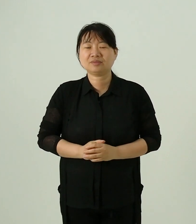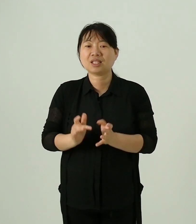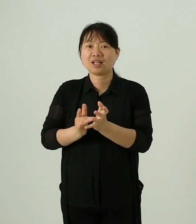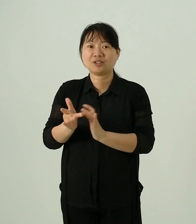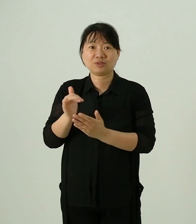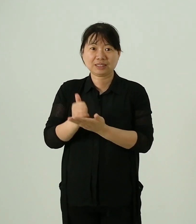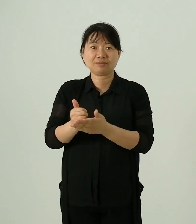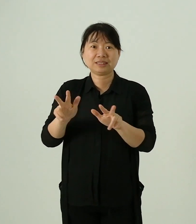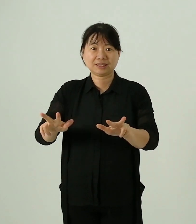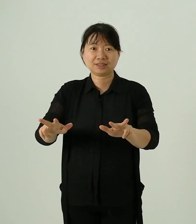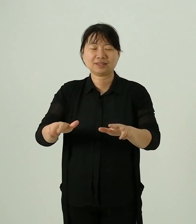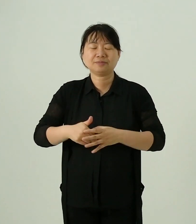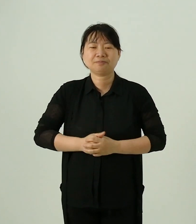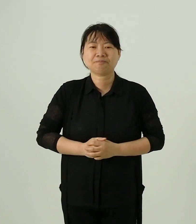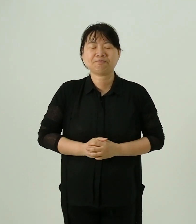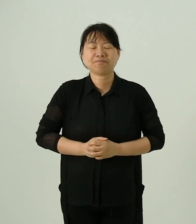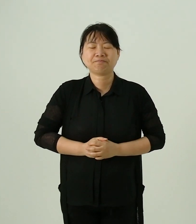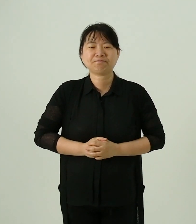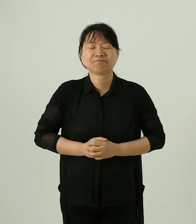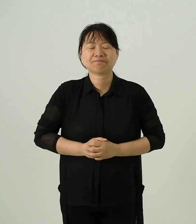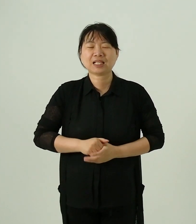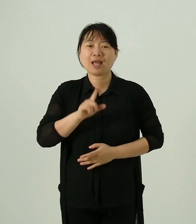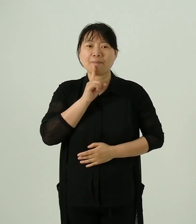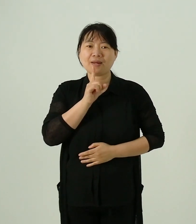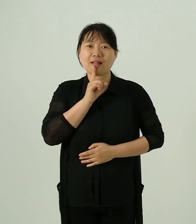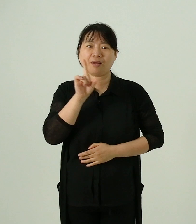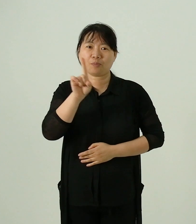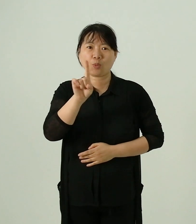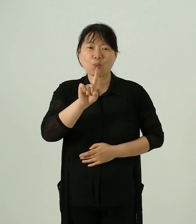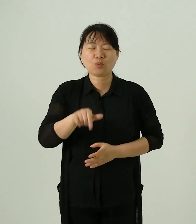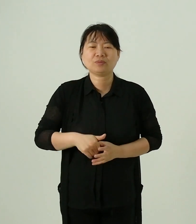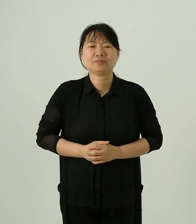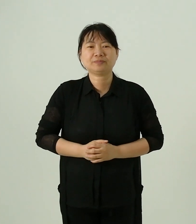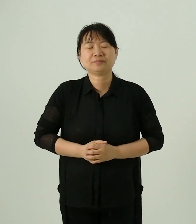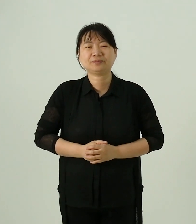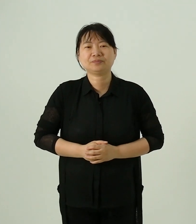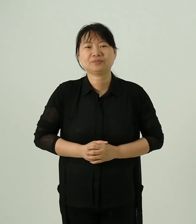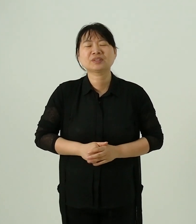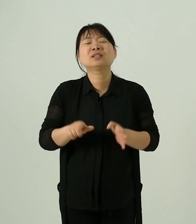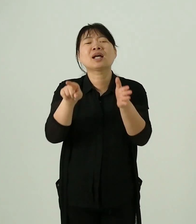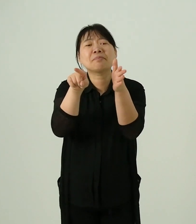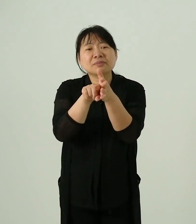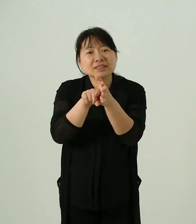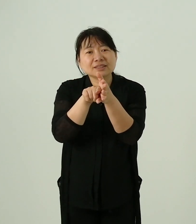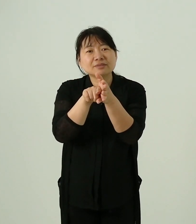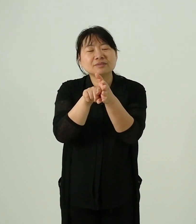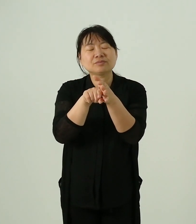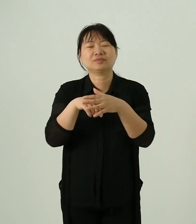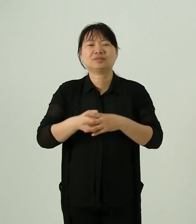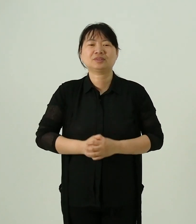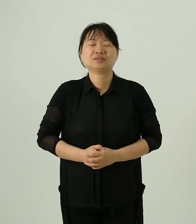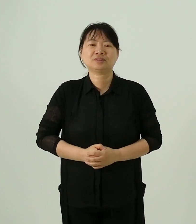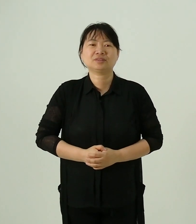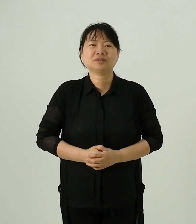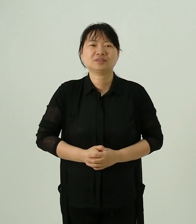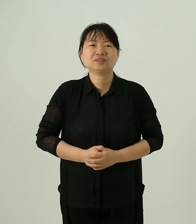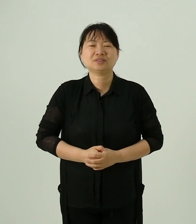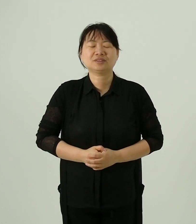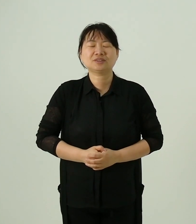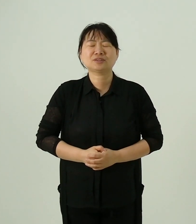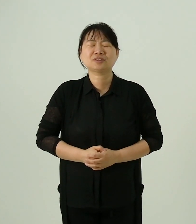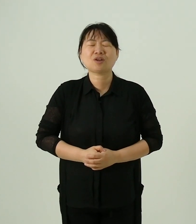예수님이 여기서 뭐라고 지적을 하셨는가 하면 믿음이 어떠한